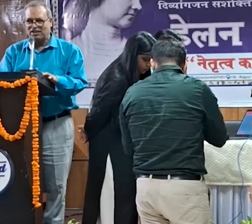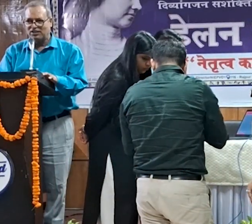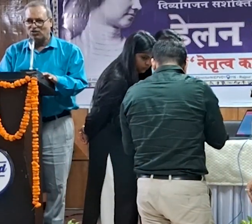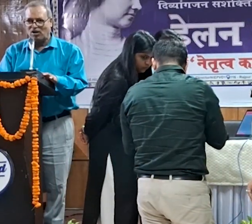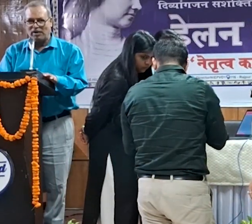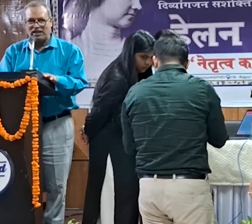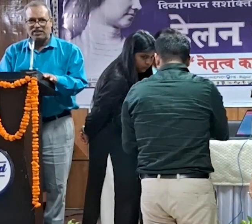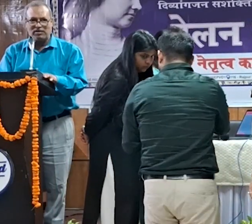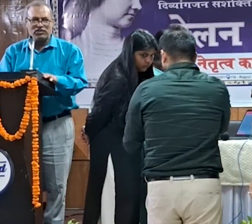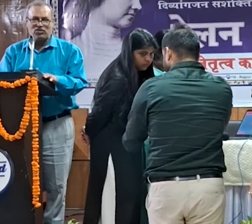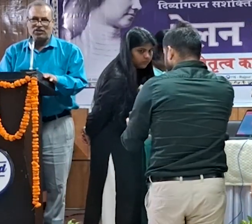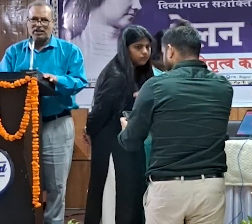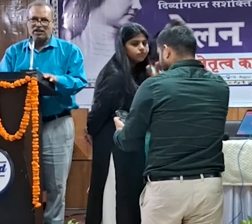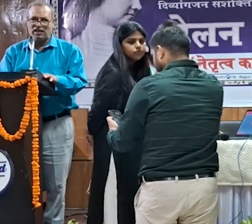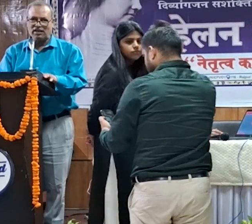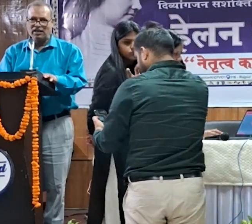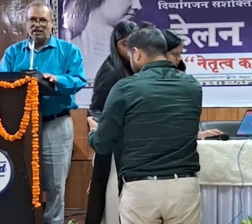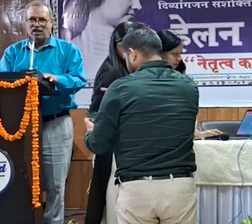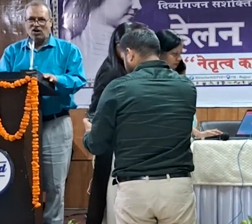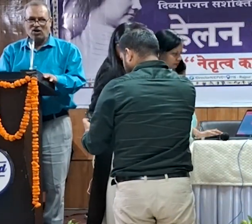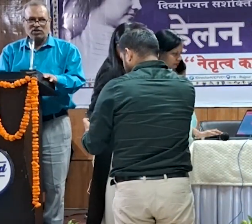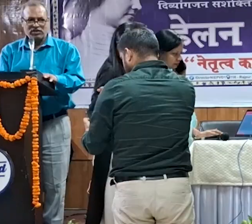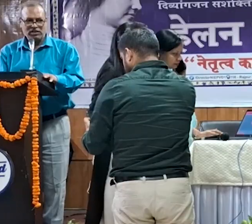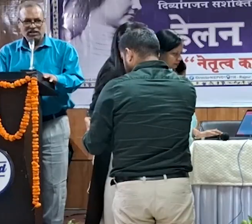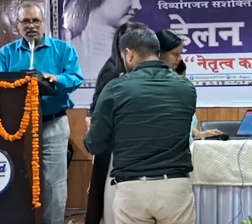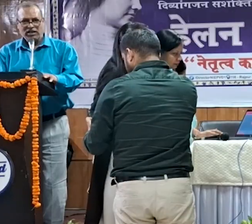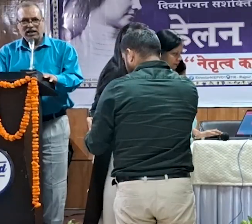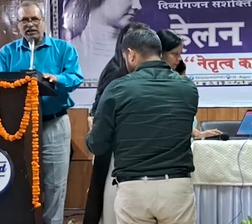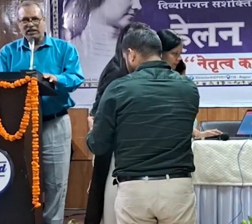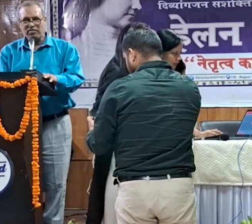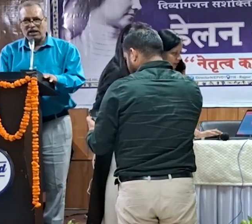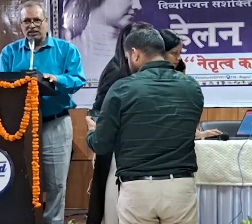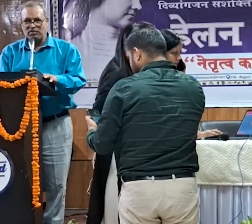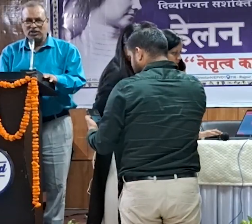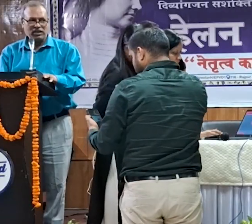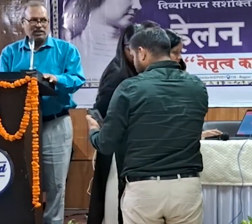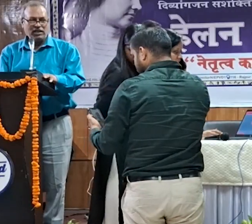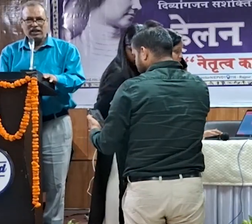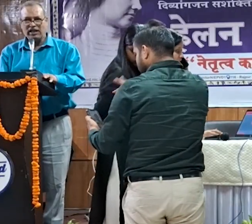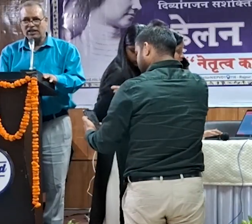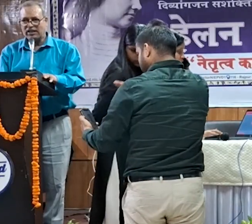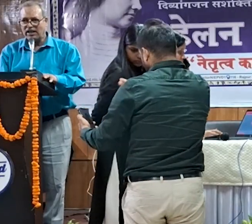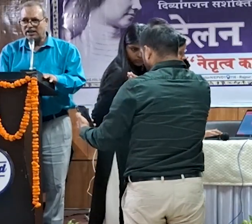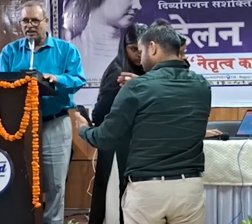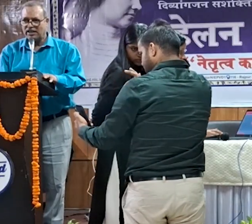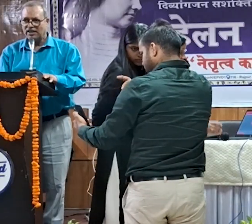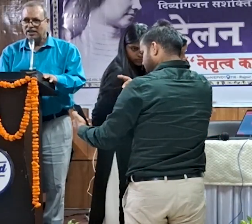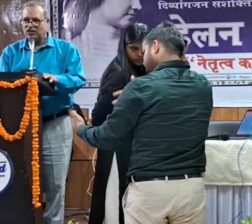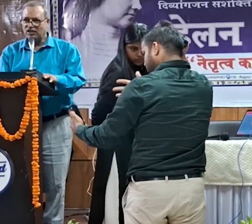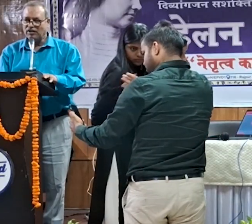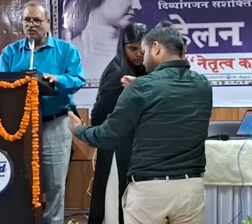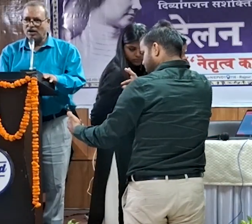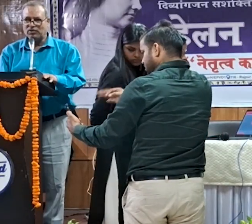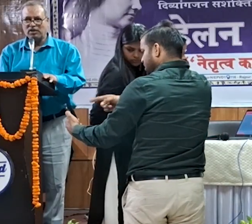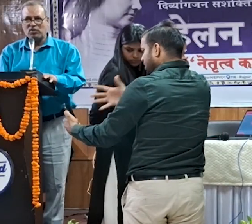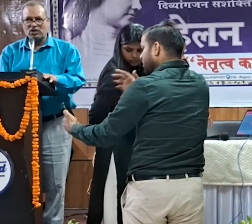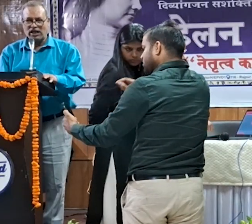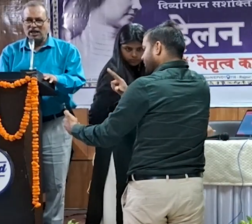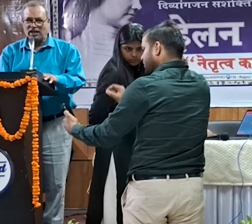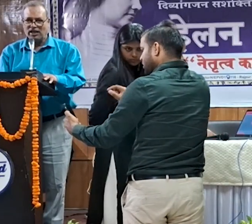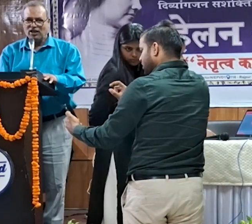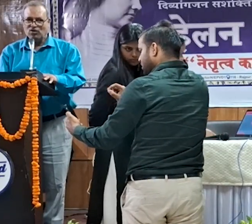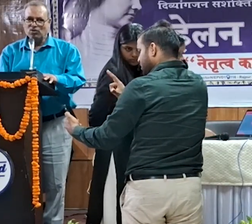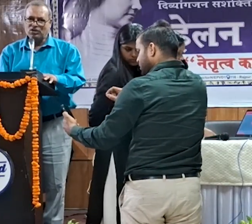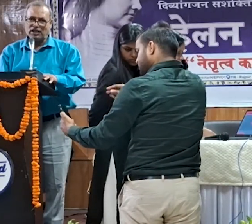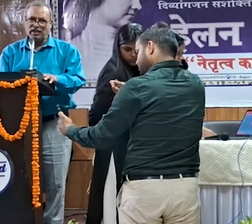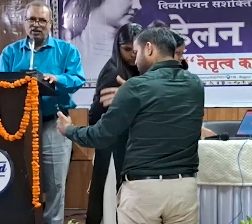नाटक जो हमारे समक्ष जिन्होंने रखा और नाटक के माध्यम से हेलन केलर के जीवन को हम तक